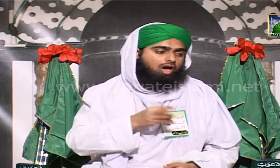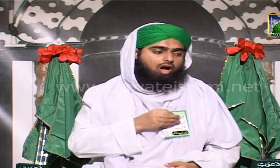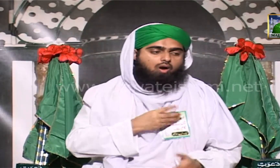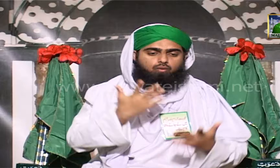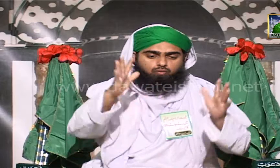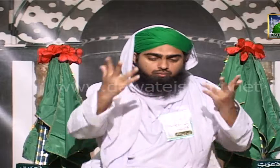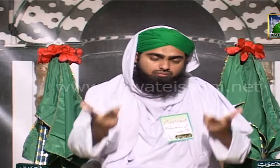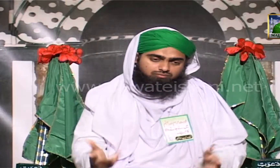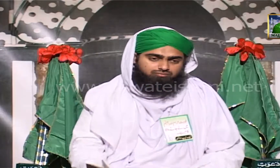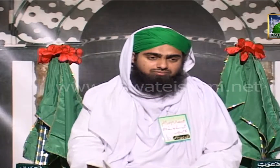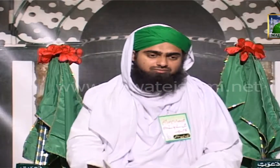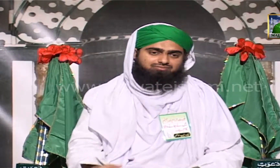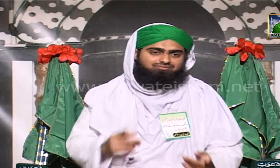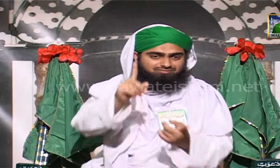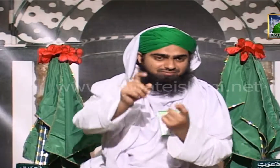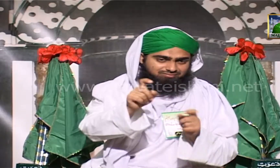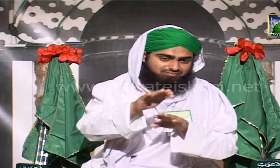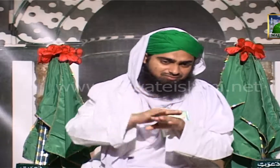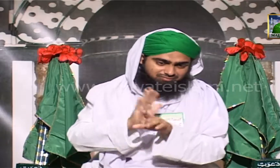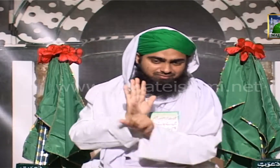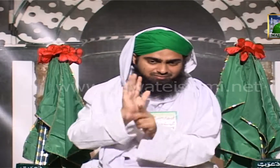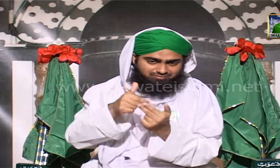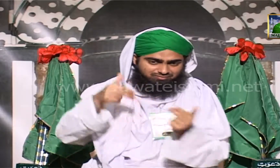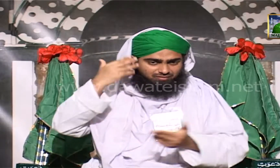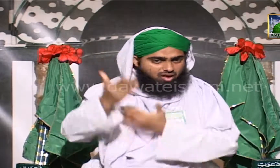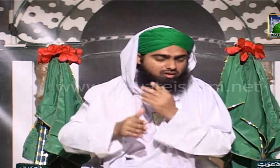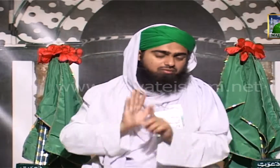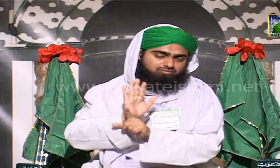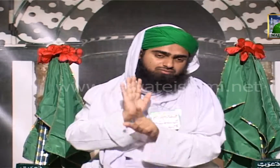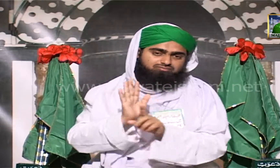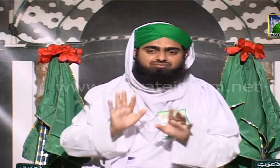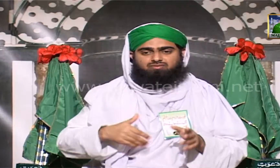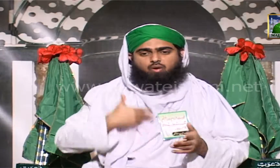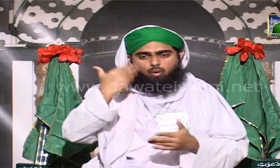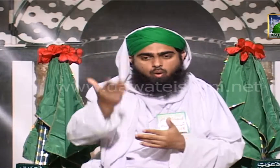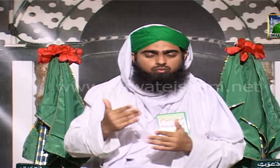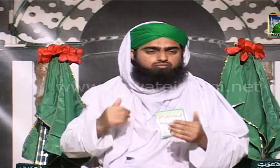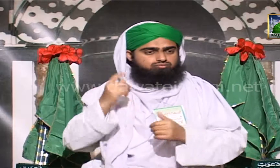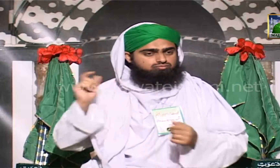لیتا ہوں تو ایک حدیث سنا دیتا ہوں، سمجھا دیتا ہوں، ورنہ میں اس سے تو اور کچھ نہیں کر سکتا، ڈنڈا لے کر تو نہیں مارتا.